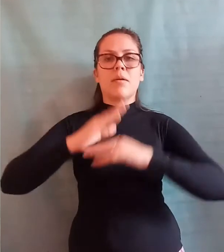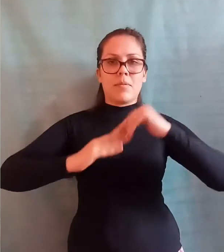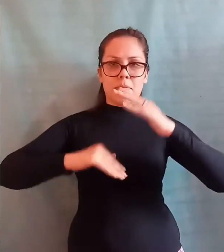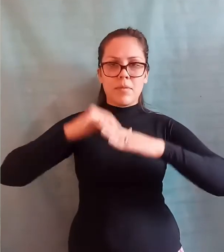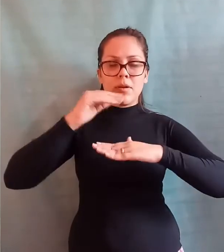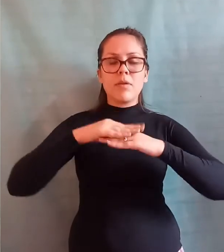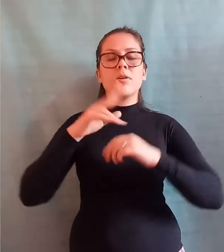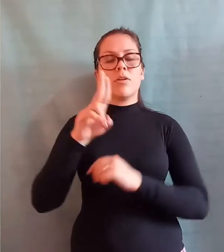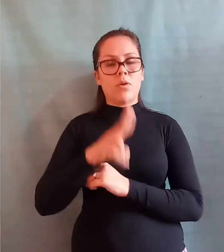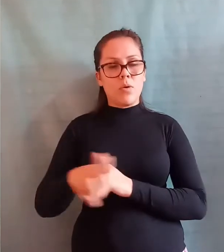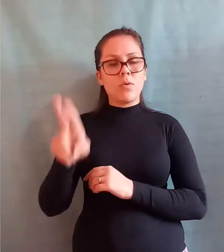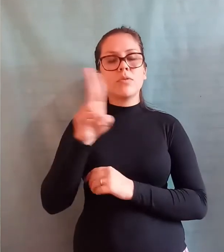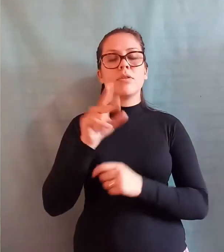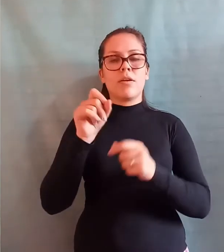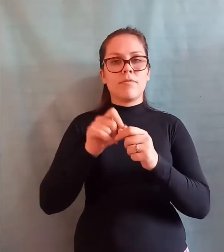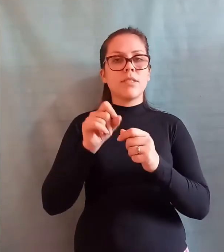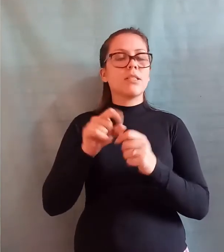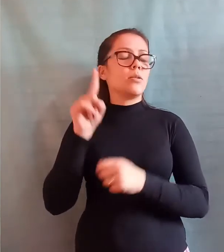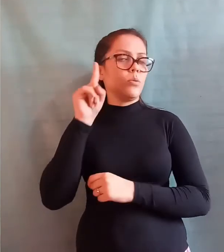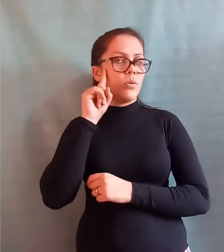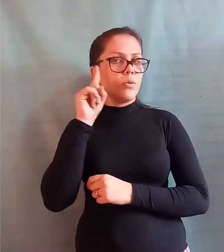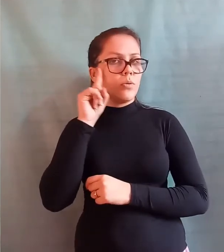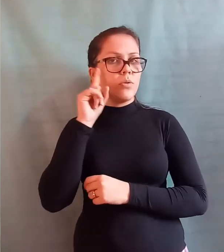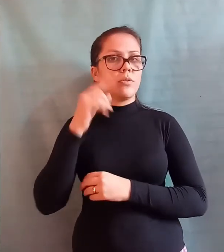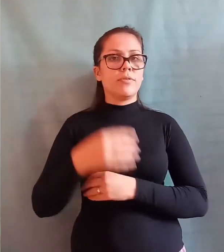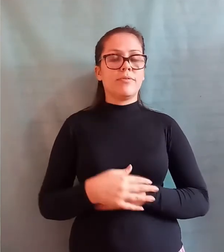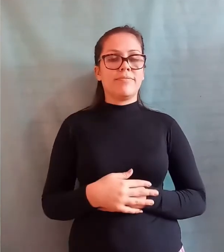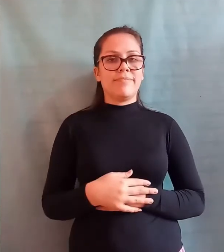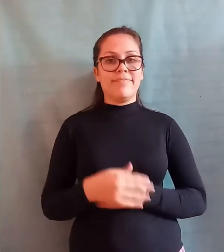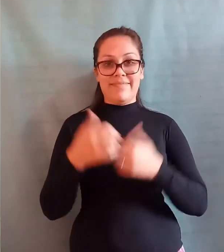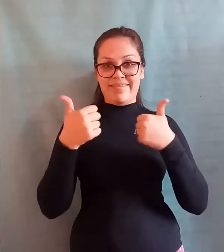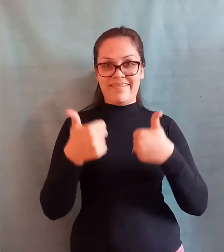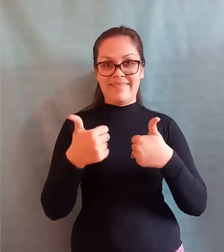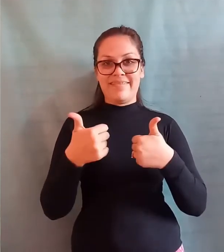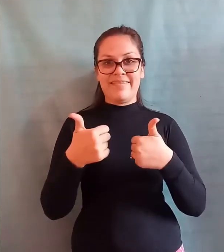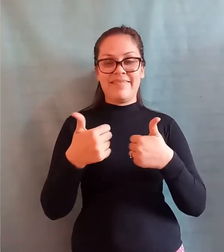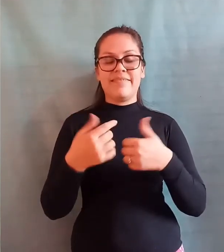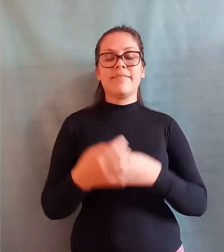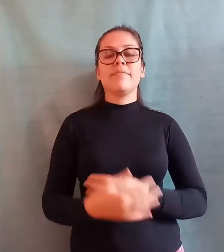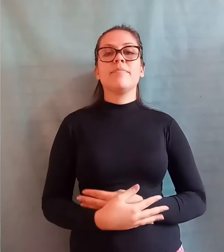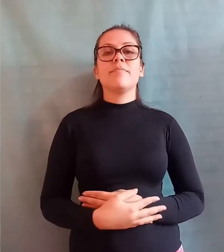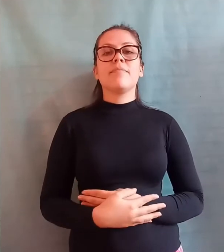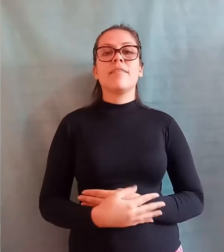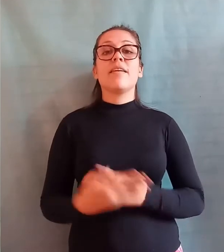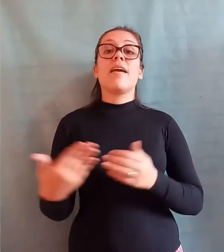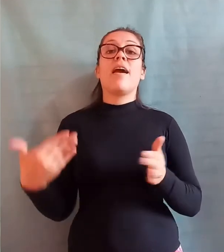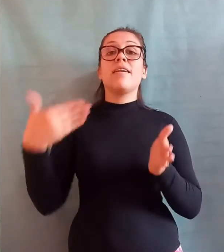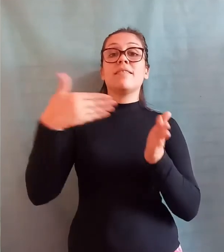vocês também, se vocês incluírem ela no dia a dia, certo?